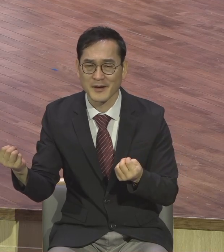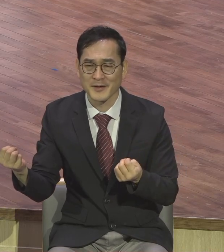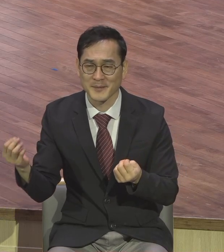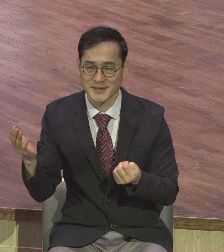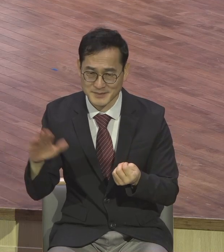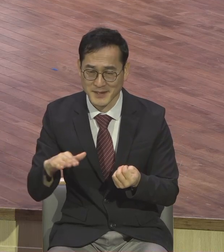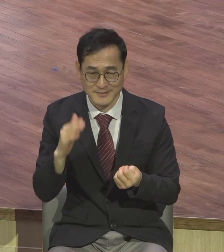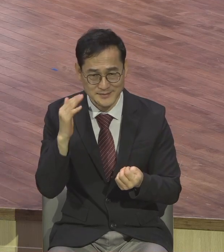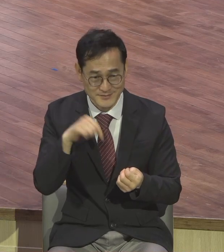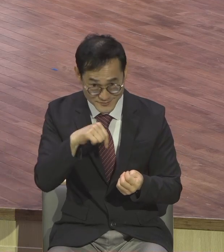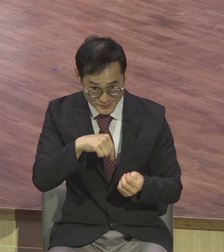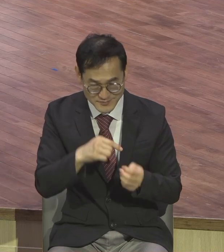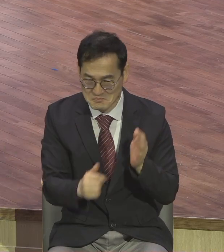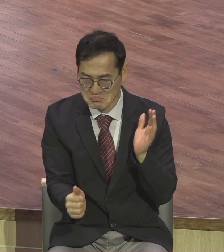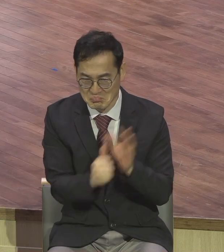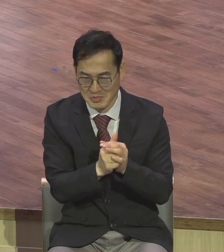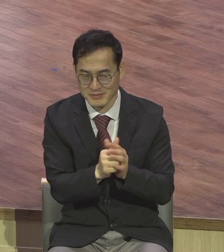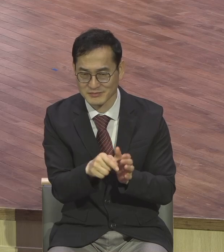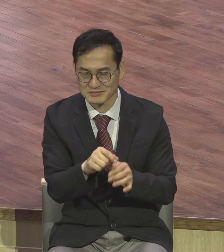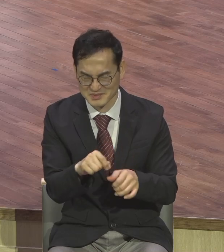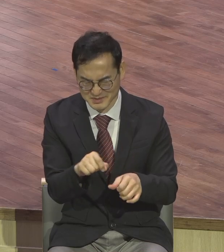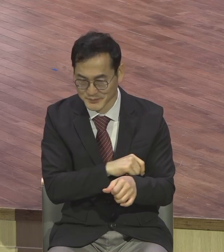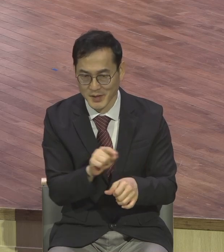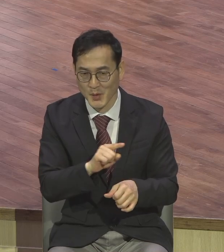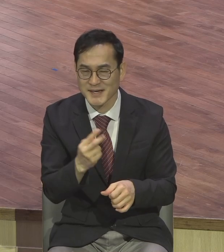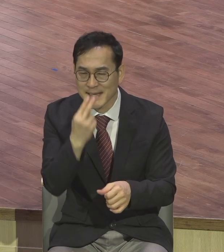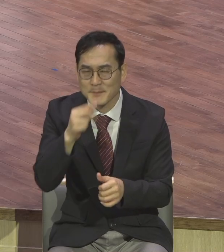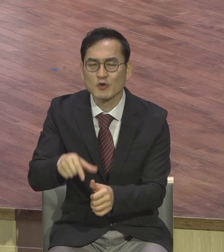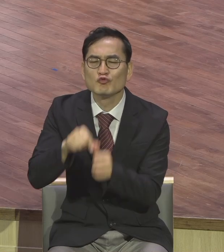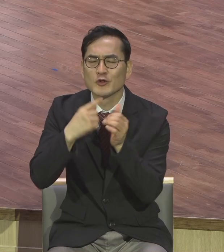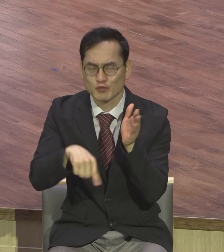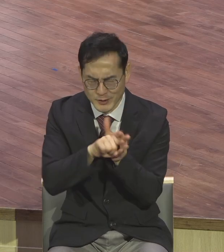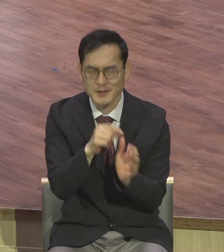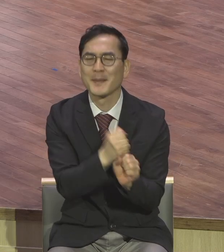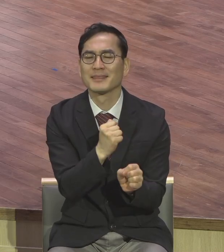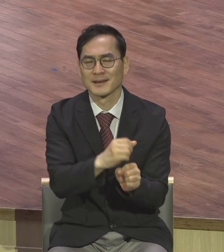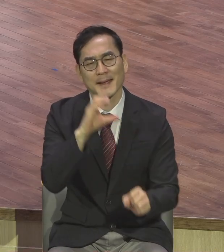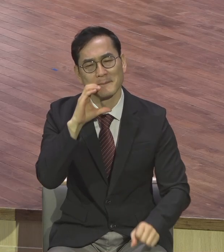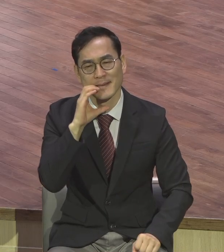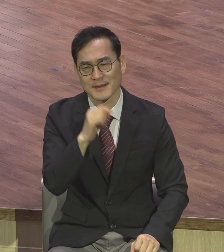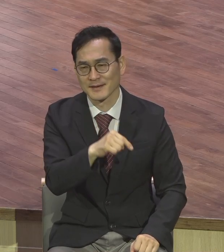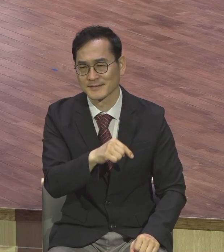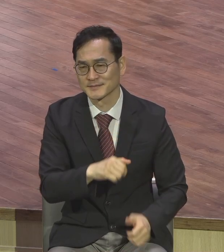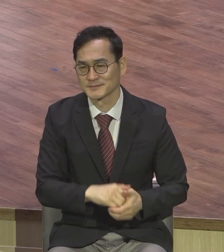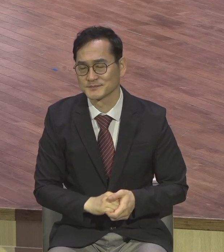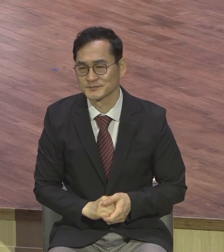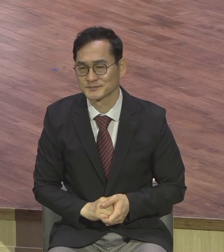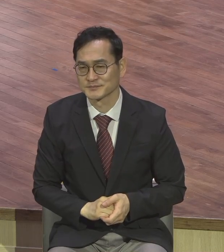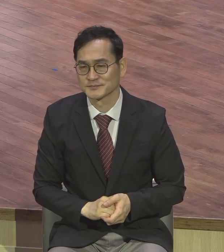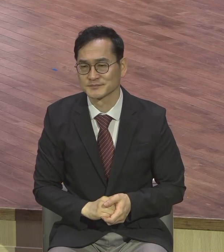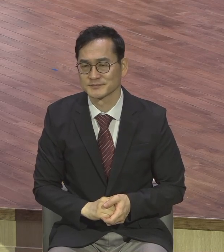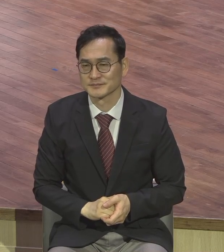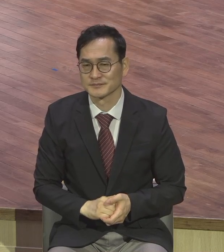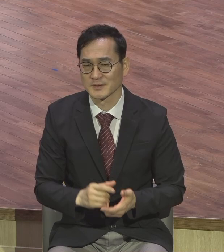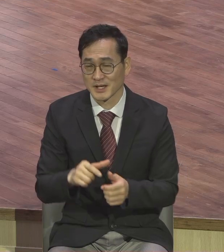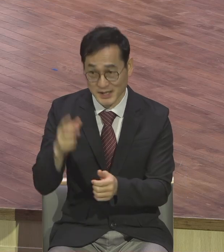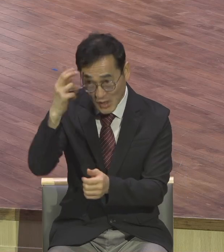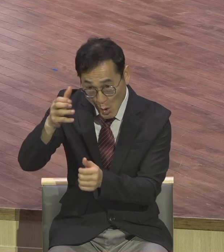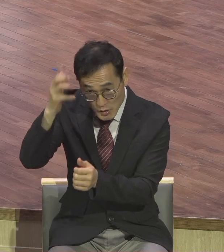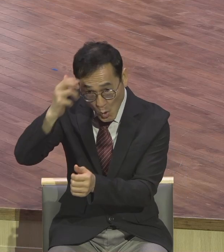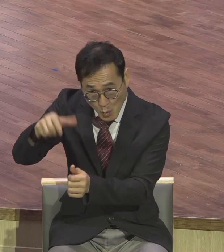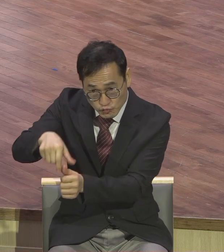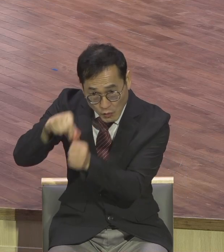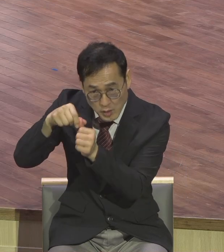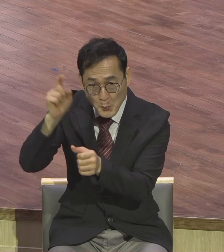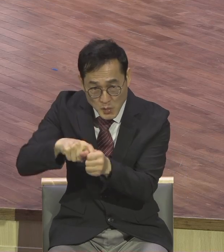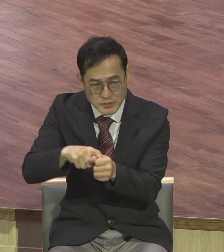우리는 우리가 세우는 것은 생명구원에 있는 거예요. 하나님이 원하시는 영원구원의 포커스를 맞추기 때문에